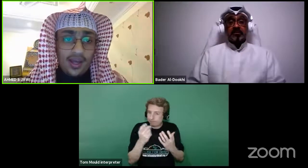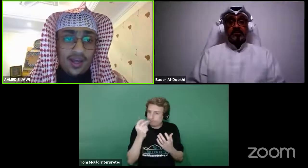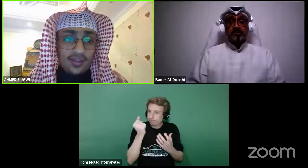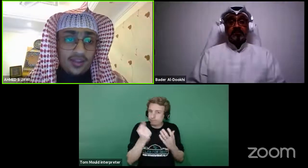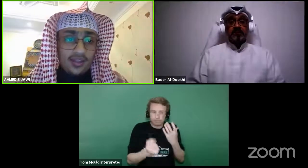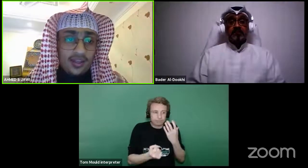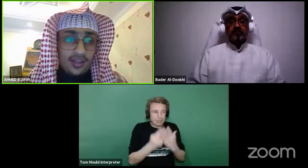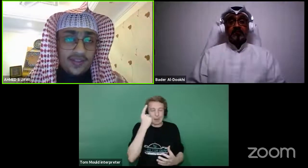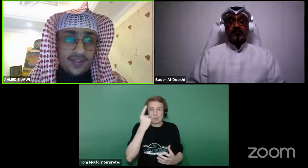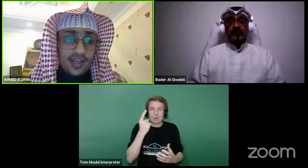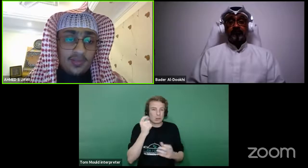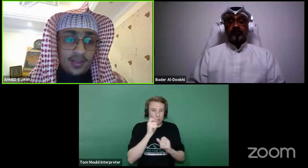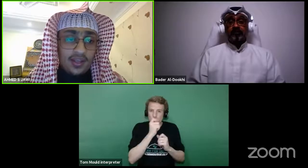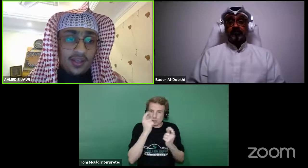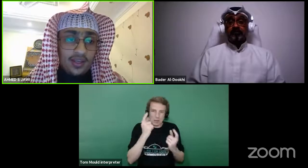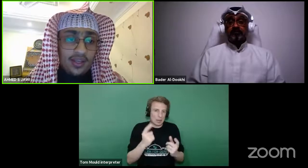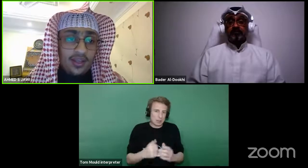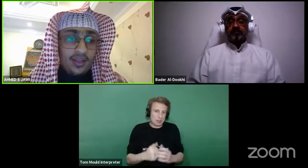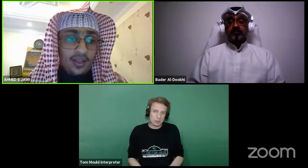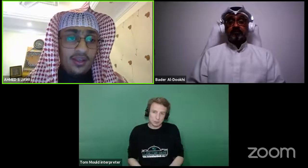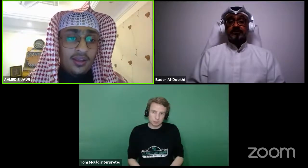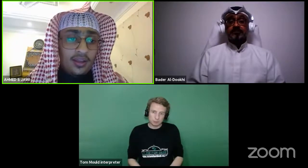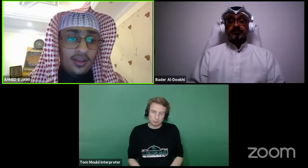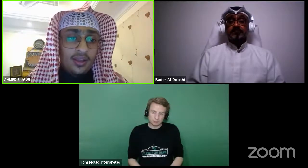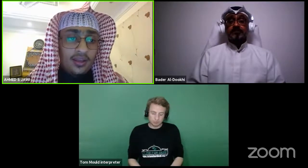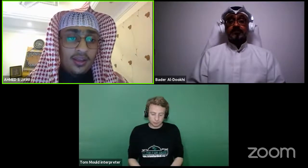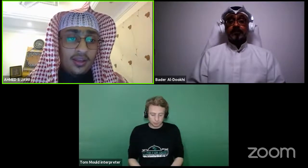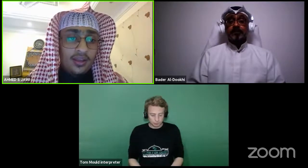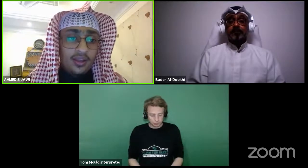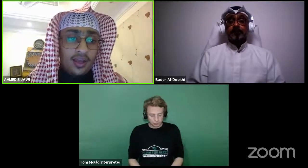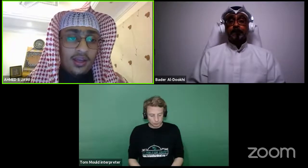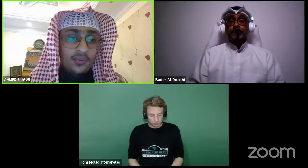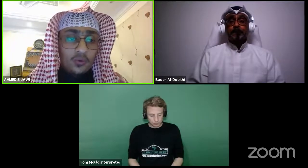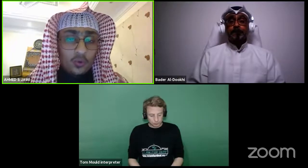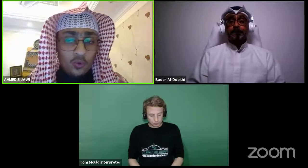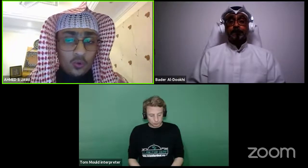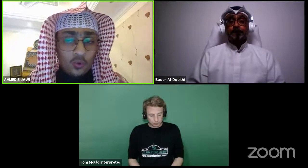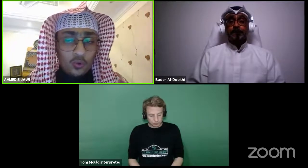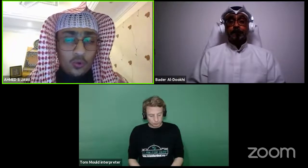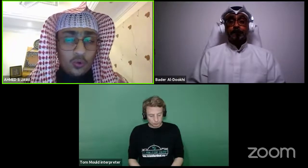قل هذه سبيلي